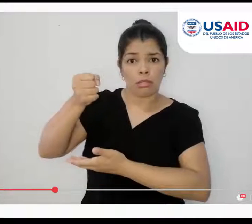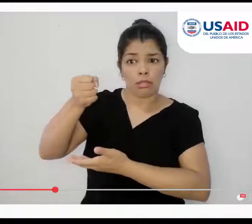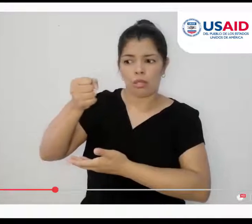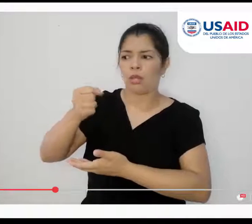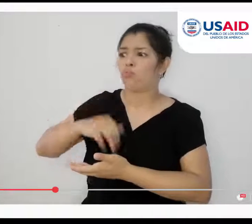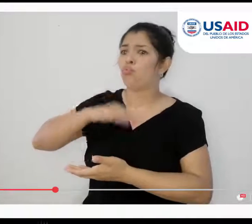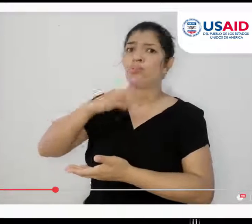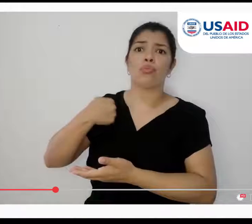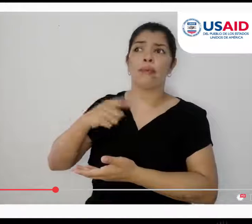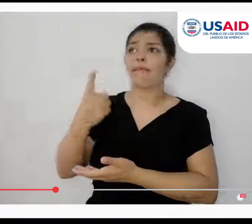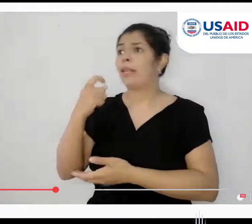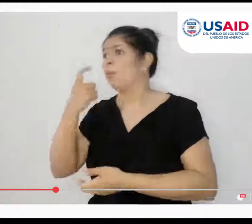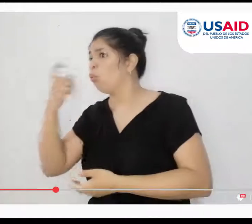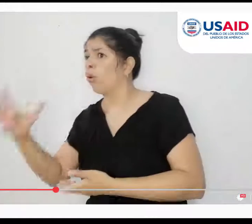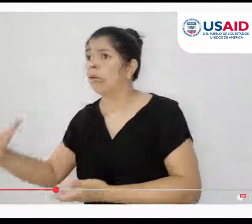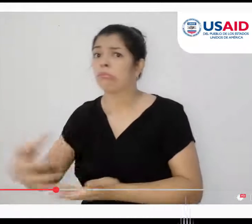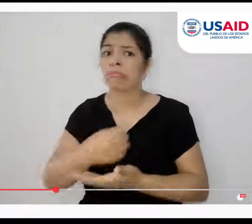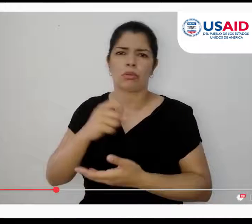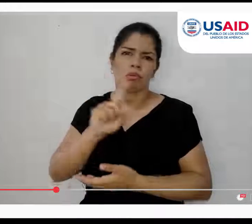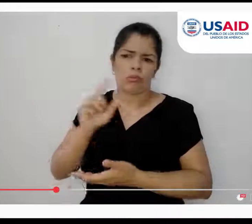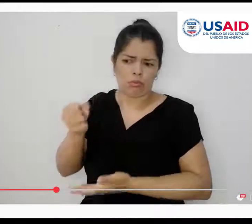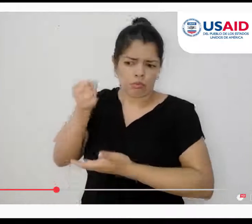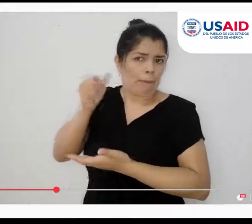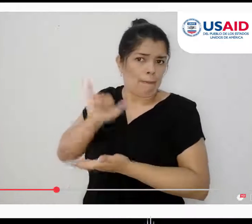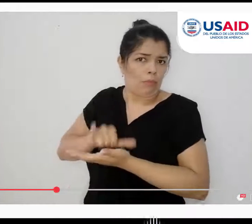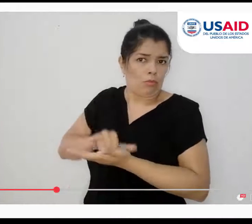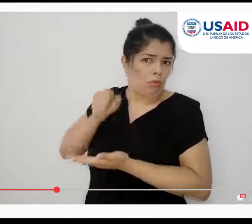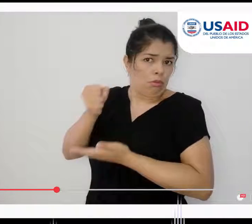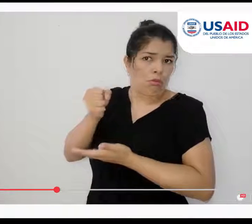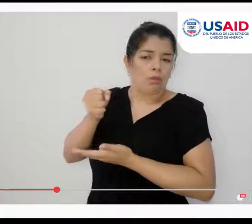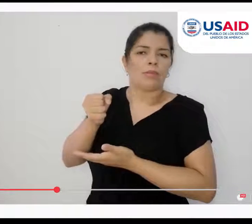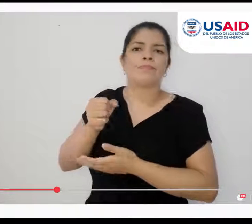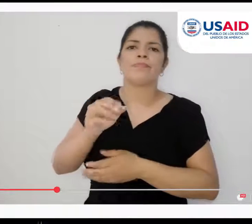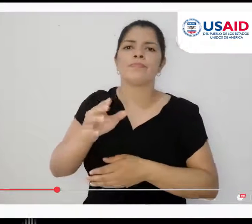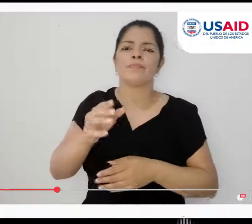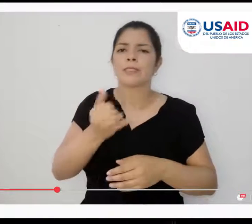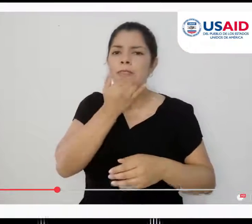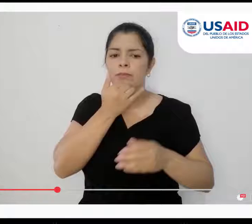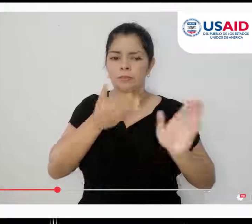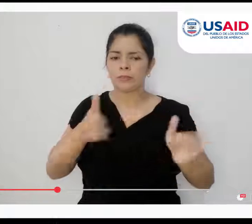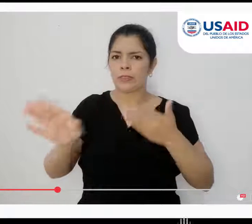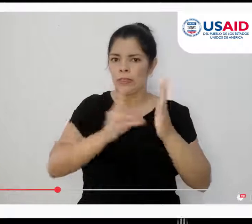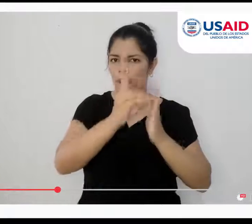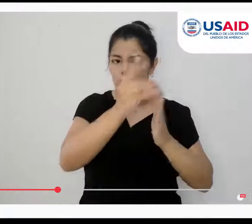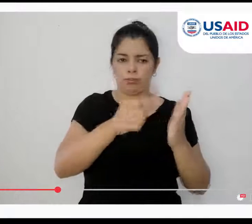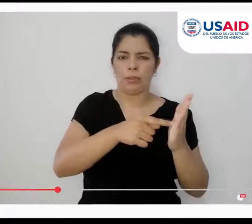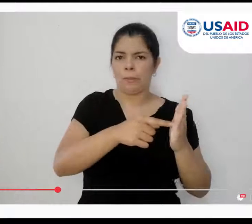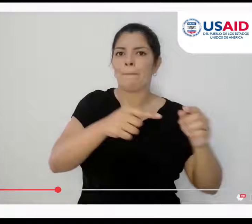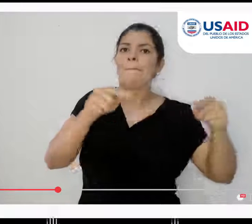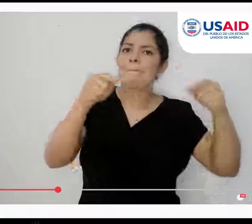recursos adicionales, sino que las metas de un plan de desarrollo debería decir, voy a decir un